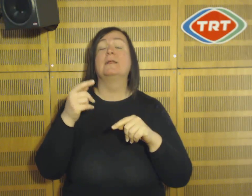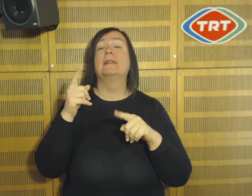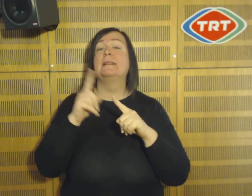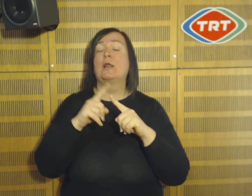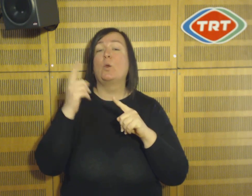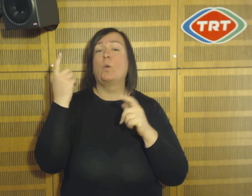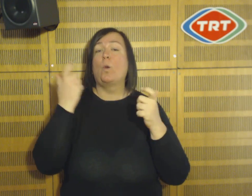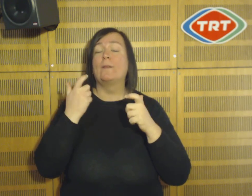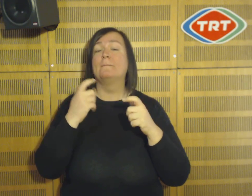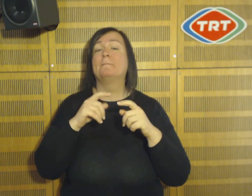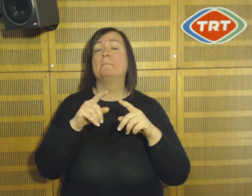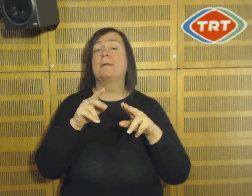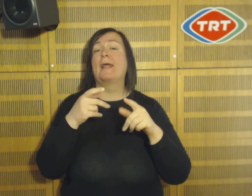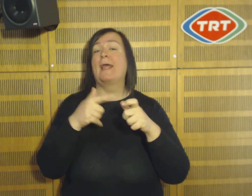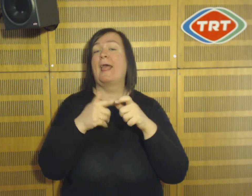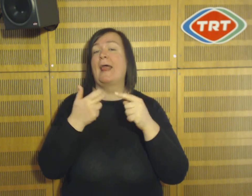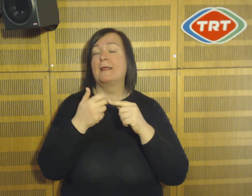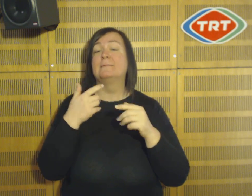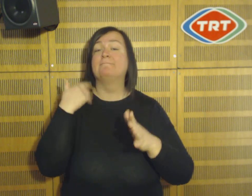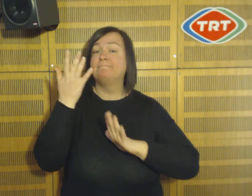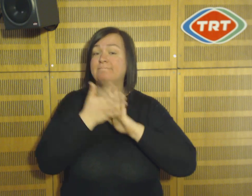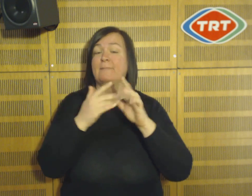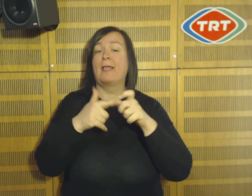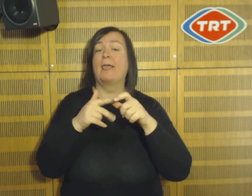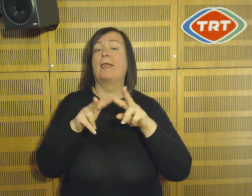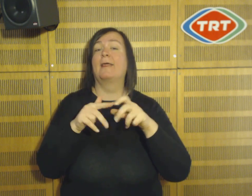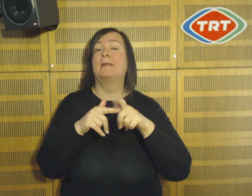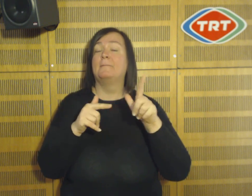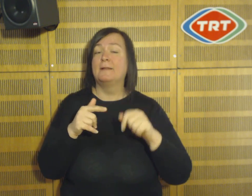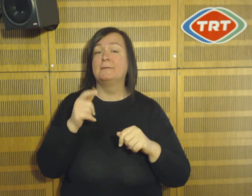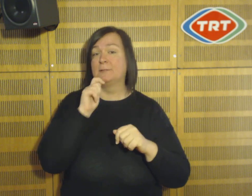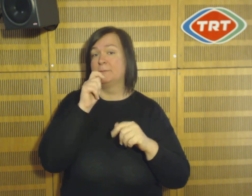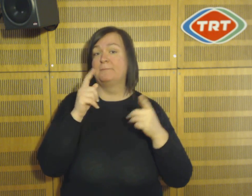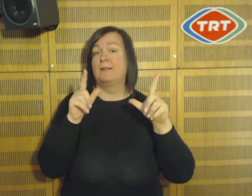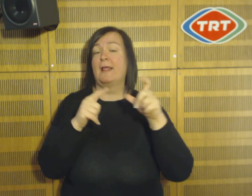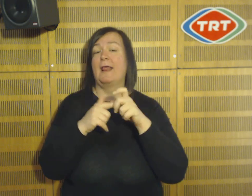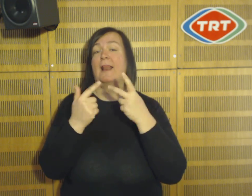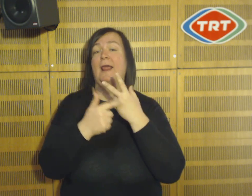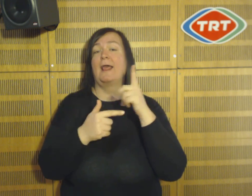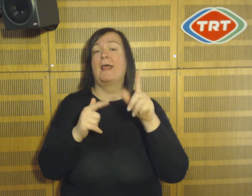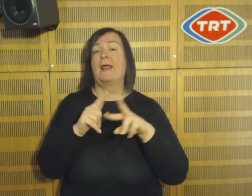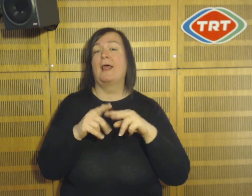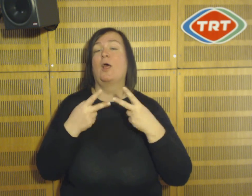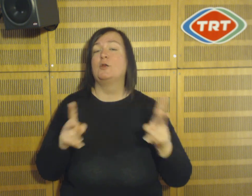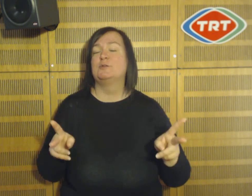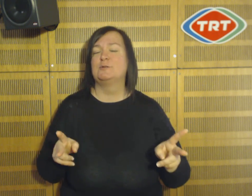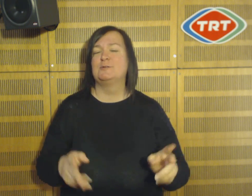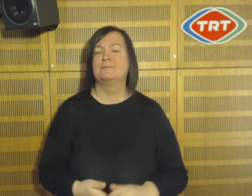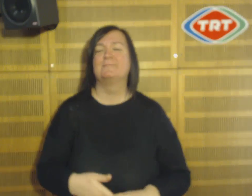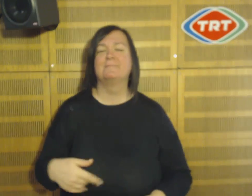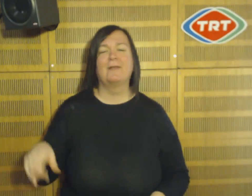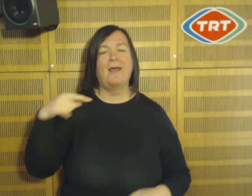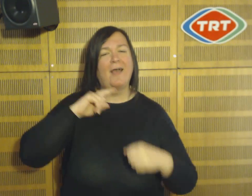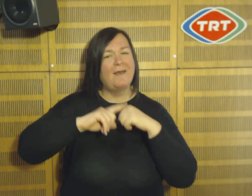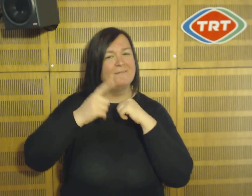Serdar Özeren işaret dili tercümanı Emel Aksoy Veer Ben ley Özgür haftaya görüşmek